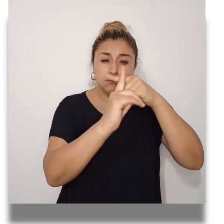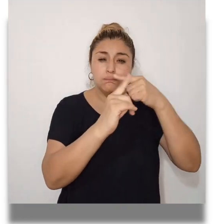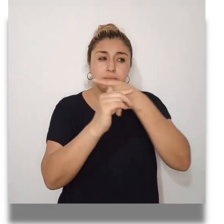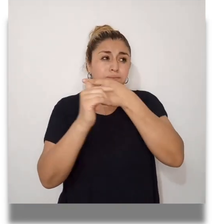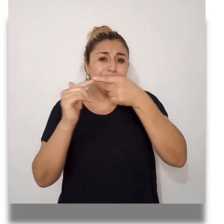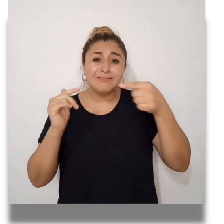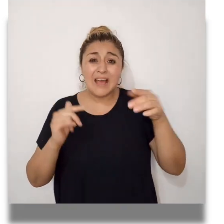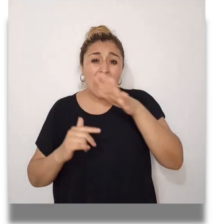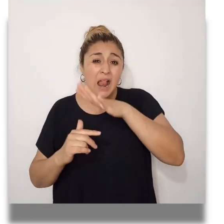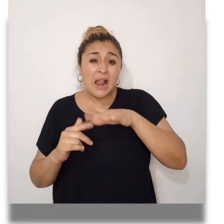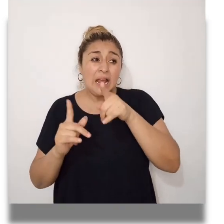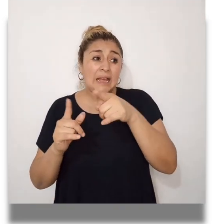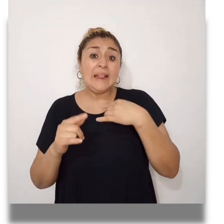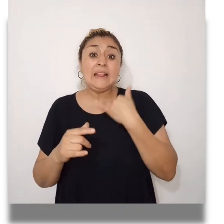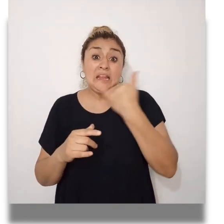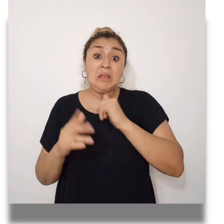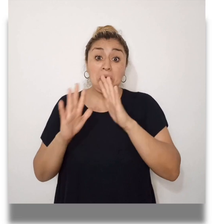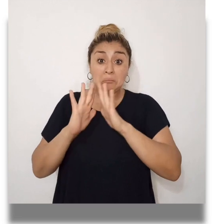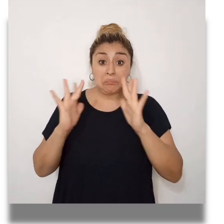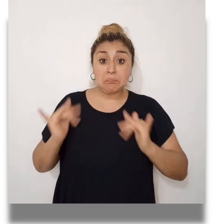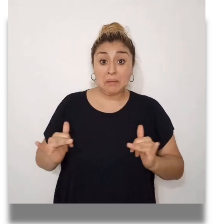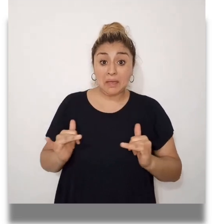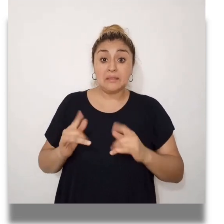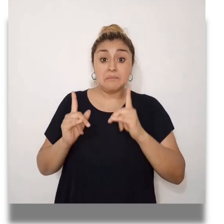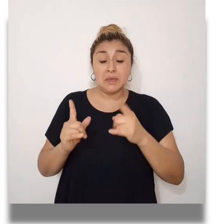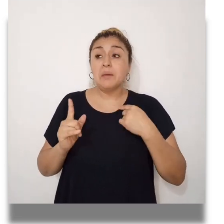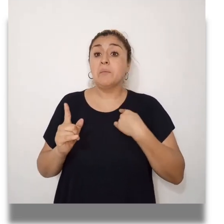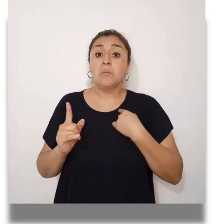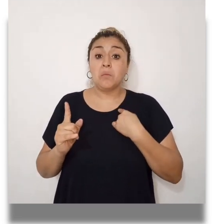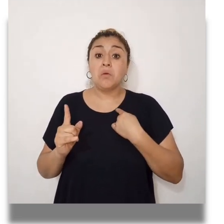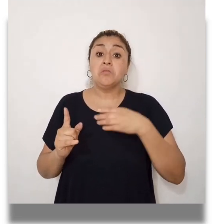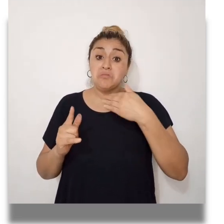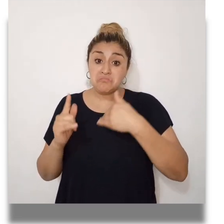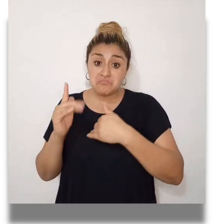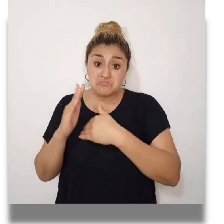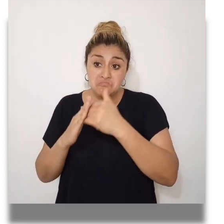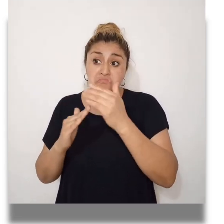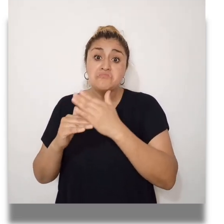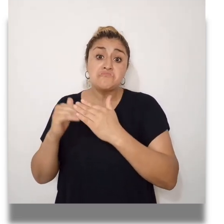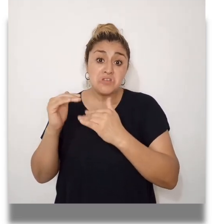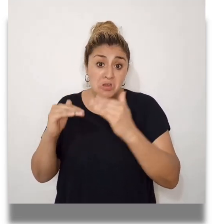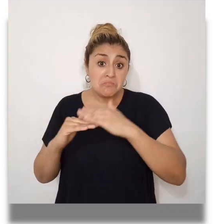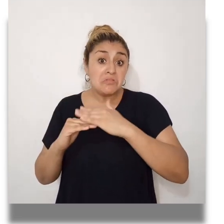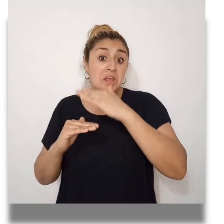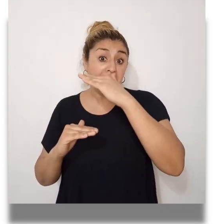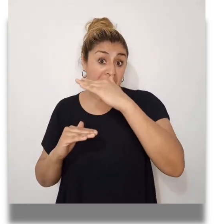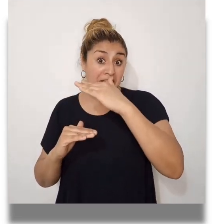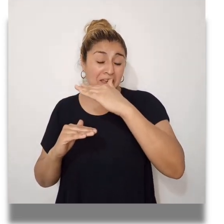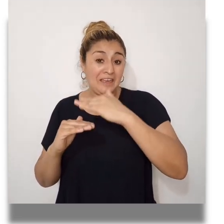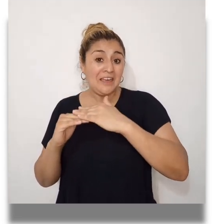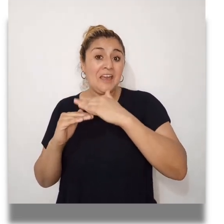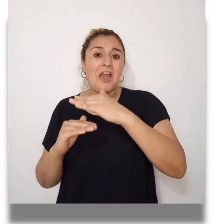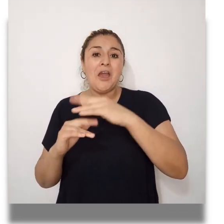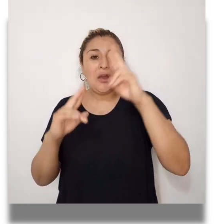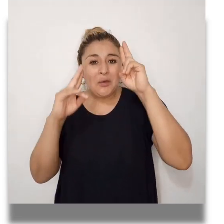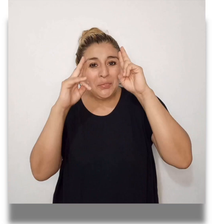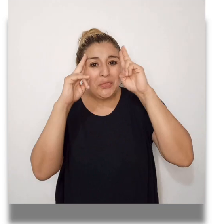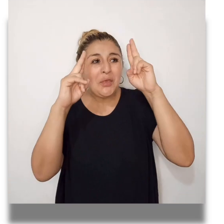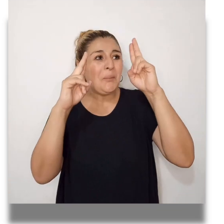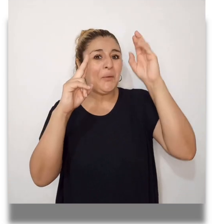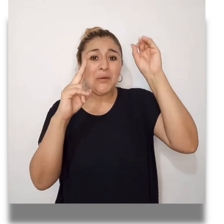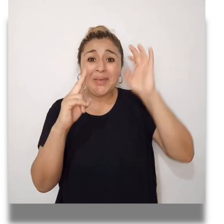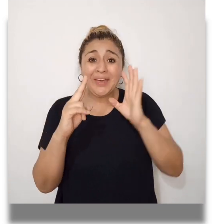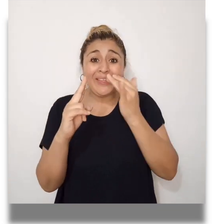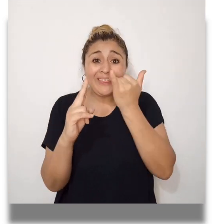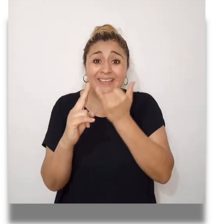y eran edificadas, andando en el temor del Señor, y se acrecentaban,